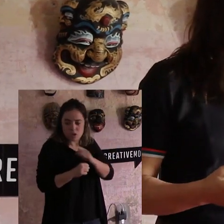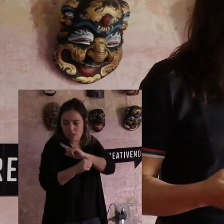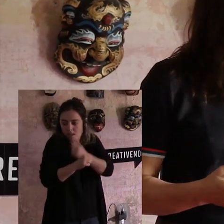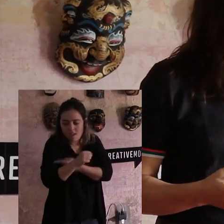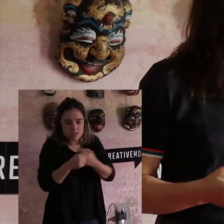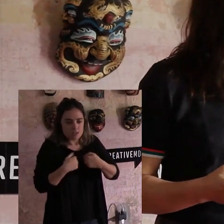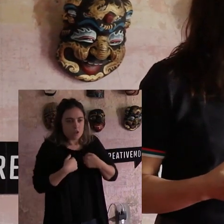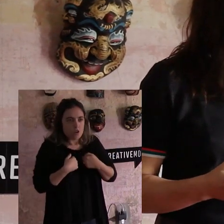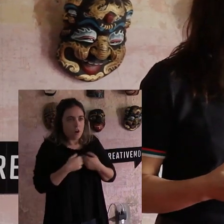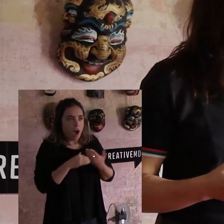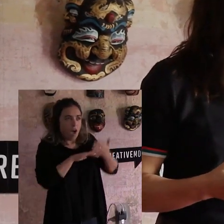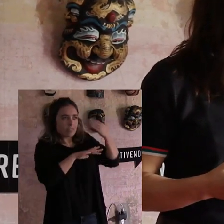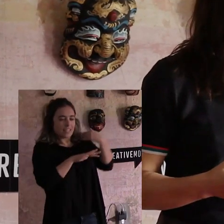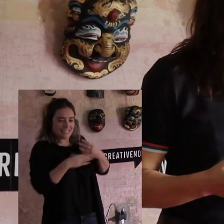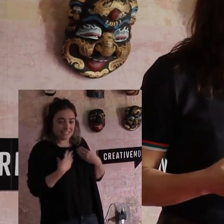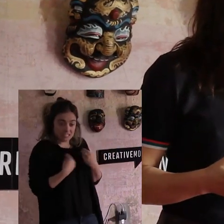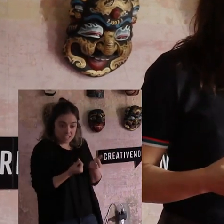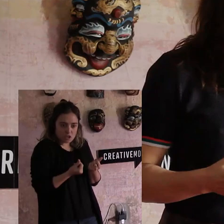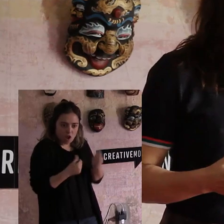conmigo,